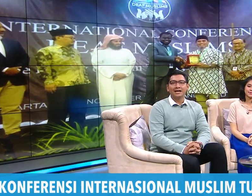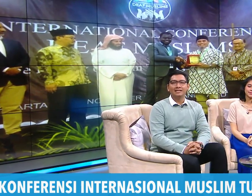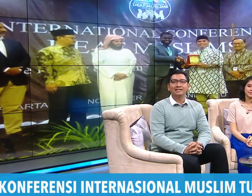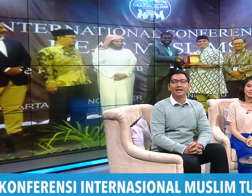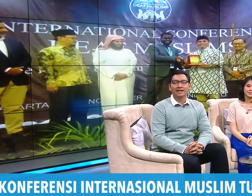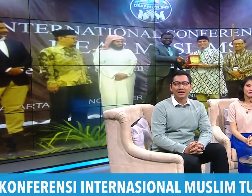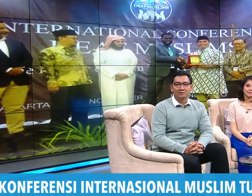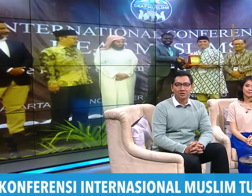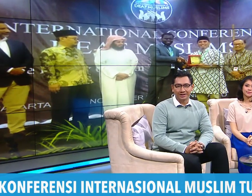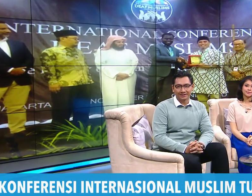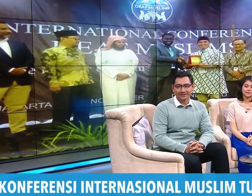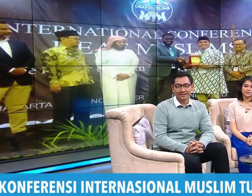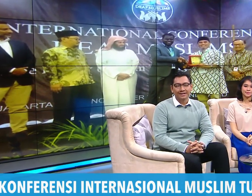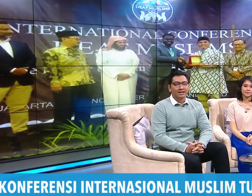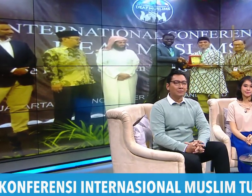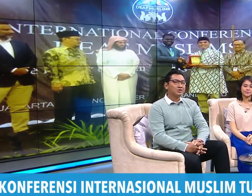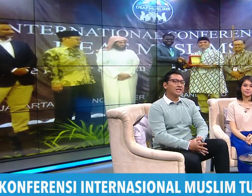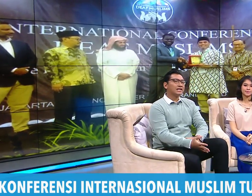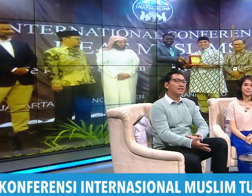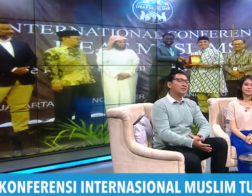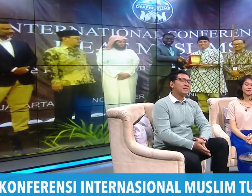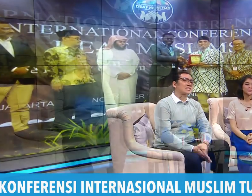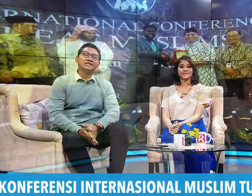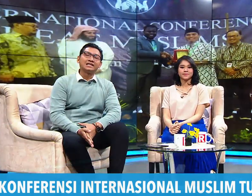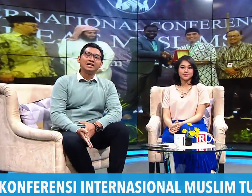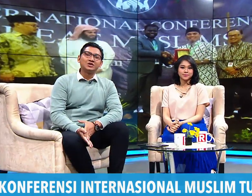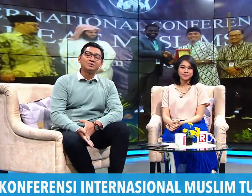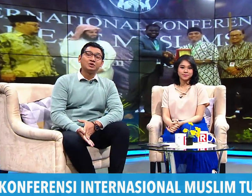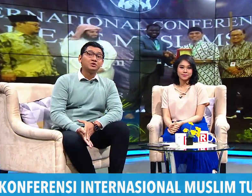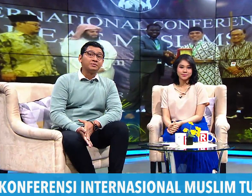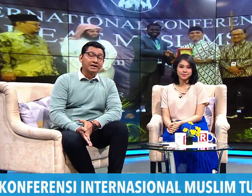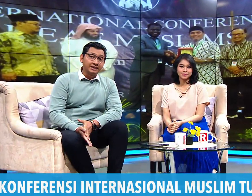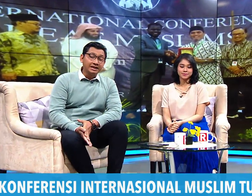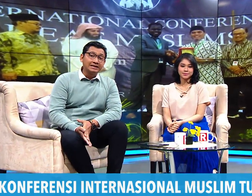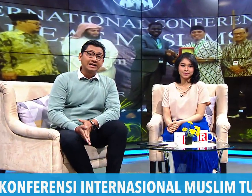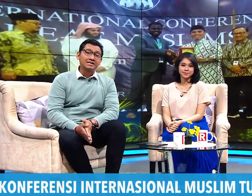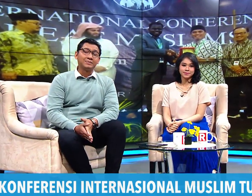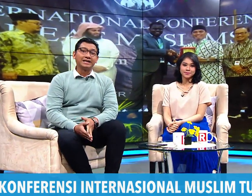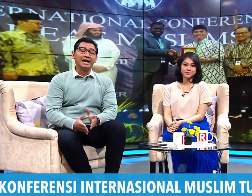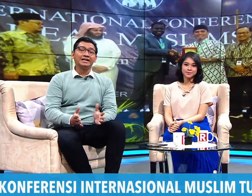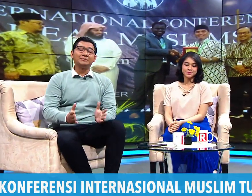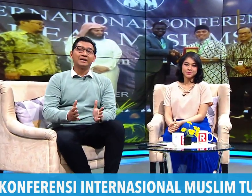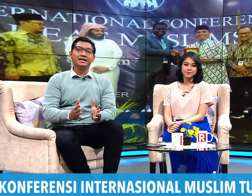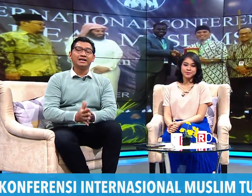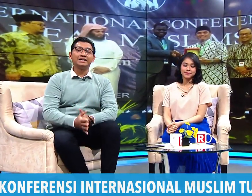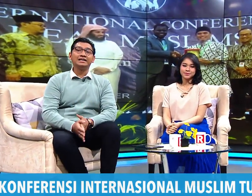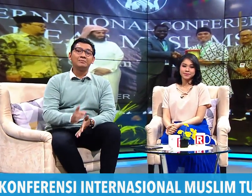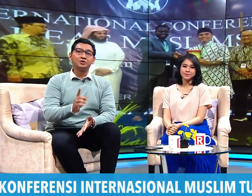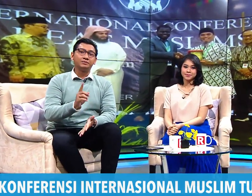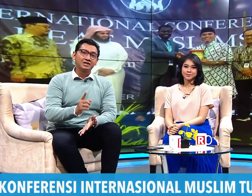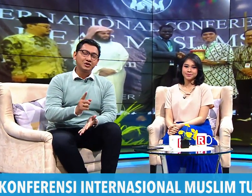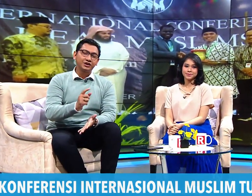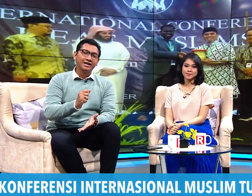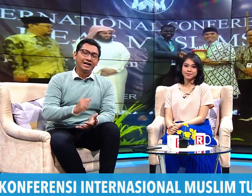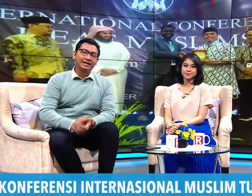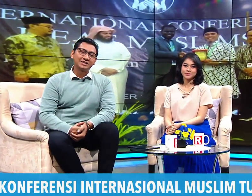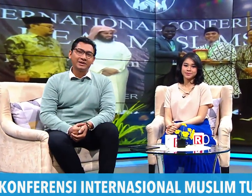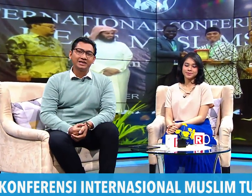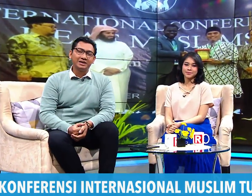di era modern. Namun sayangnya informasi ini sekaligus menutup jumpa kita di Redaksi Pagi akhir pekan hari ini. Namun esok, Redaksi Pagi kembali